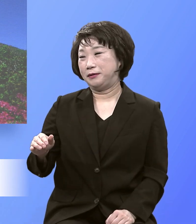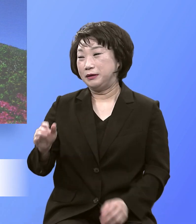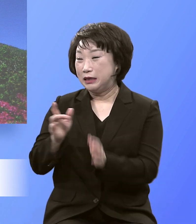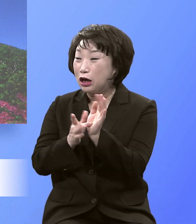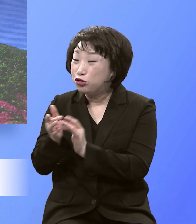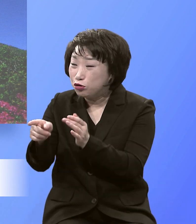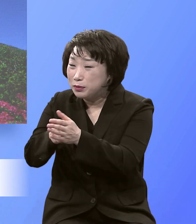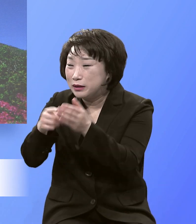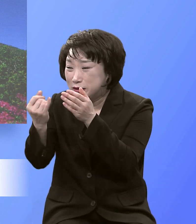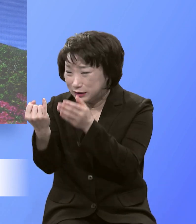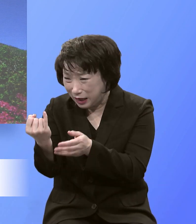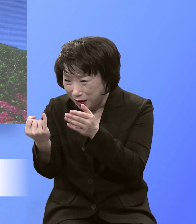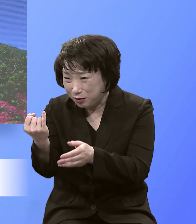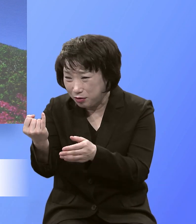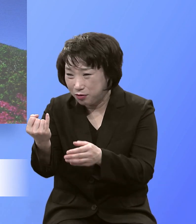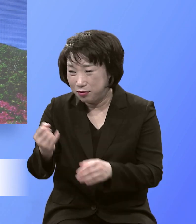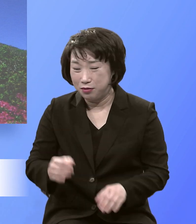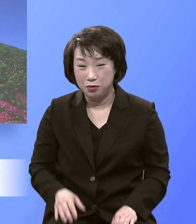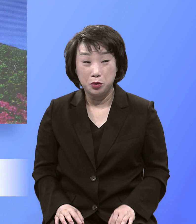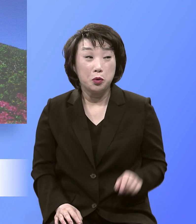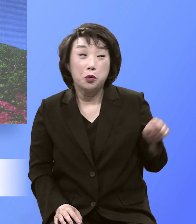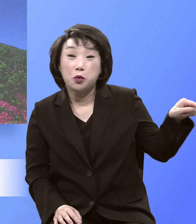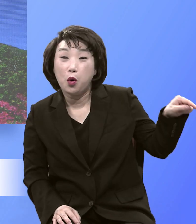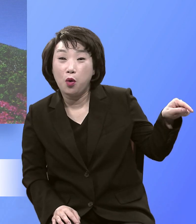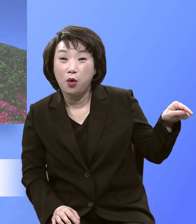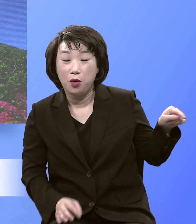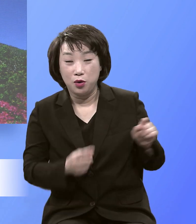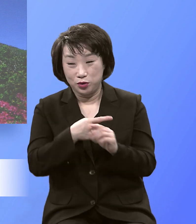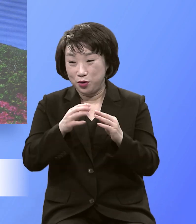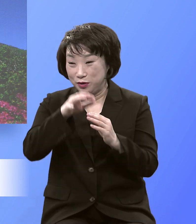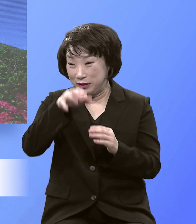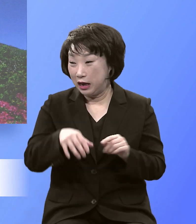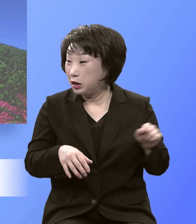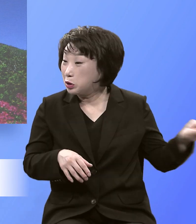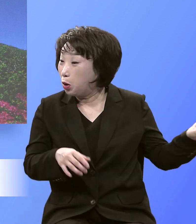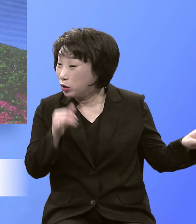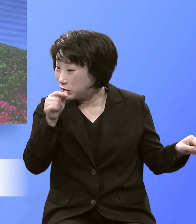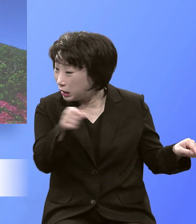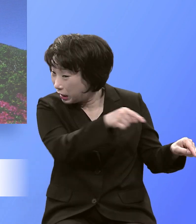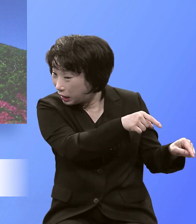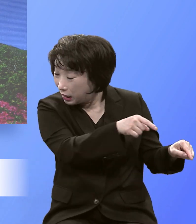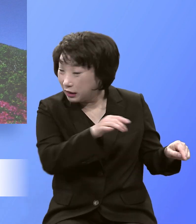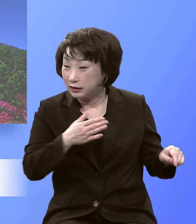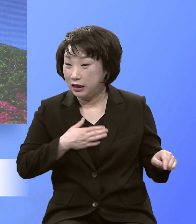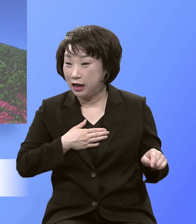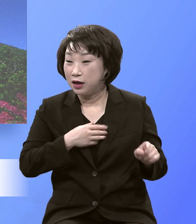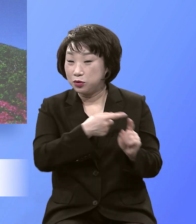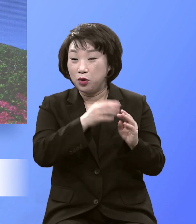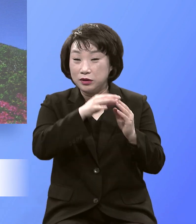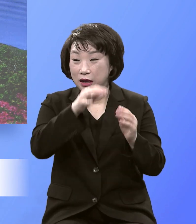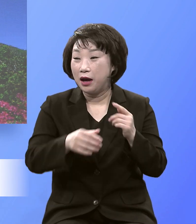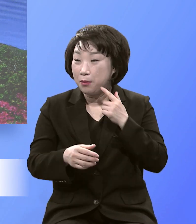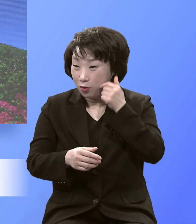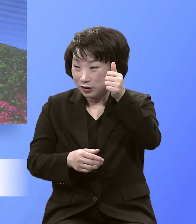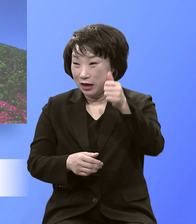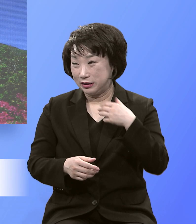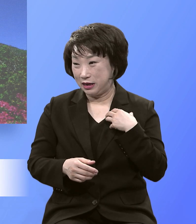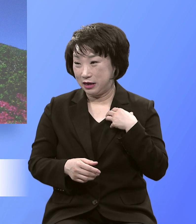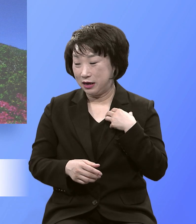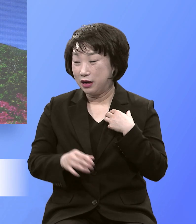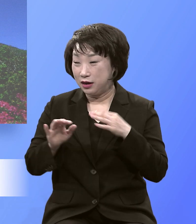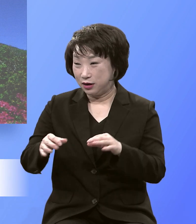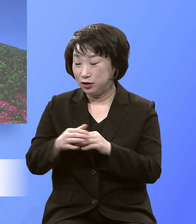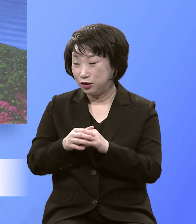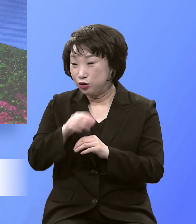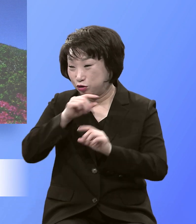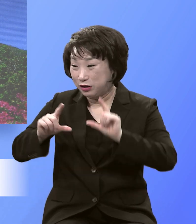예수 믿으세요. 여기 이 교회 내가 목사인데요. 주일날